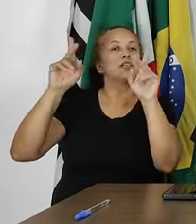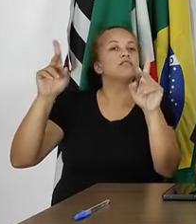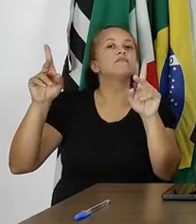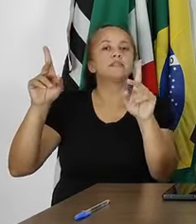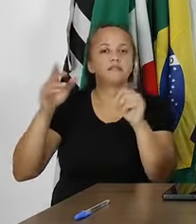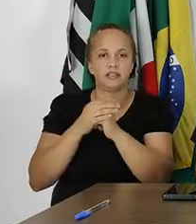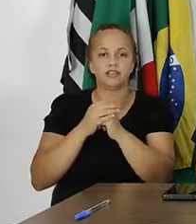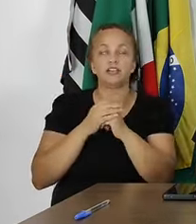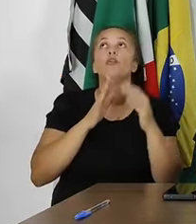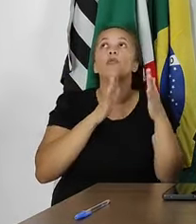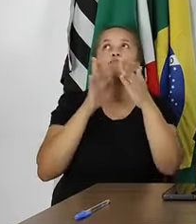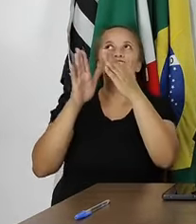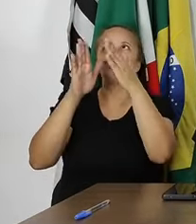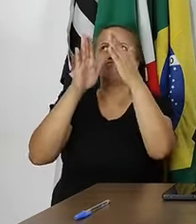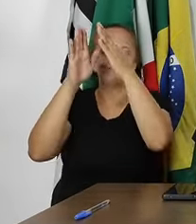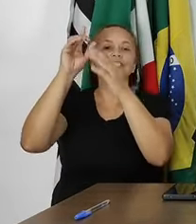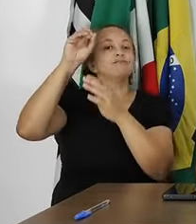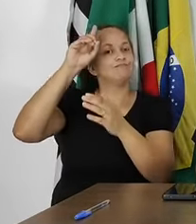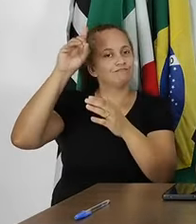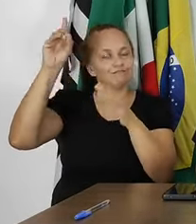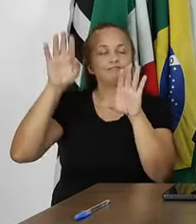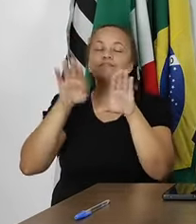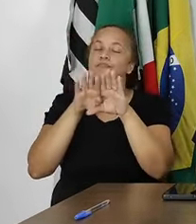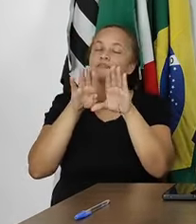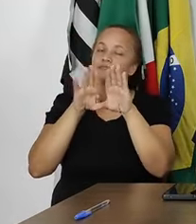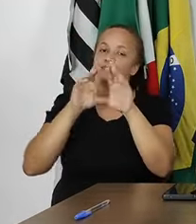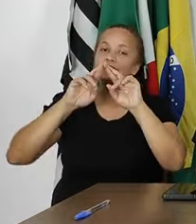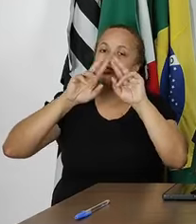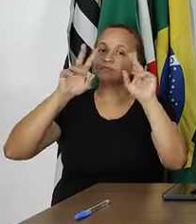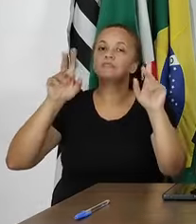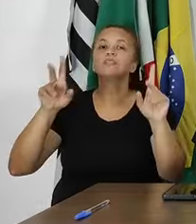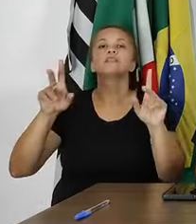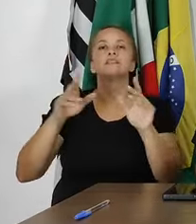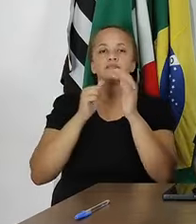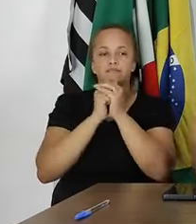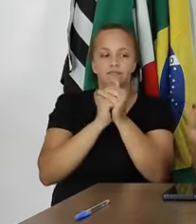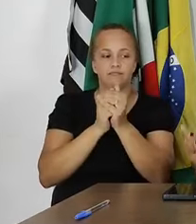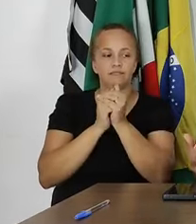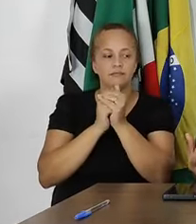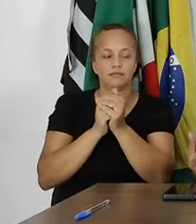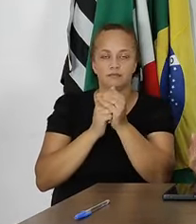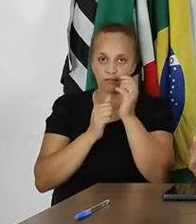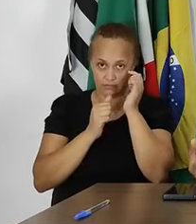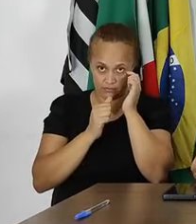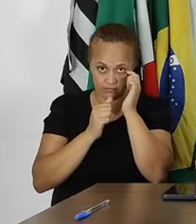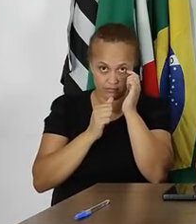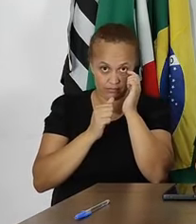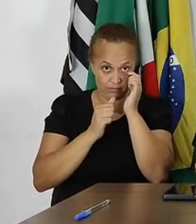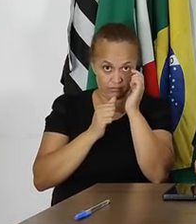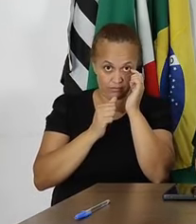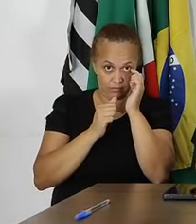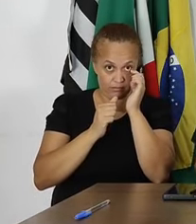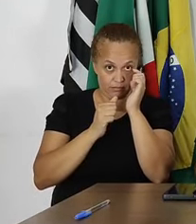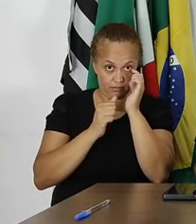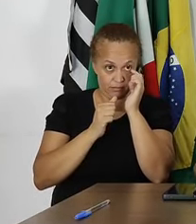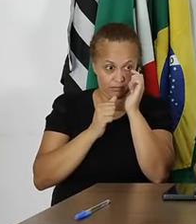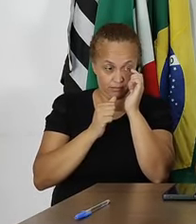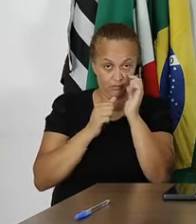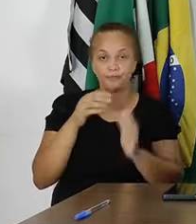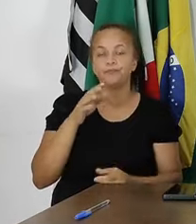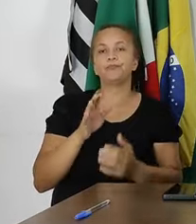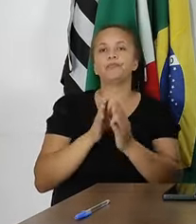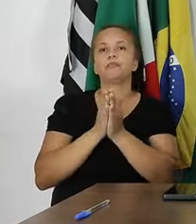os vossos caminhos são os meus caminhos. Amém? Quero ler um outro texto também com você, que está em